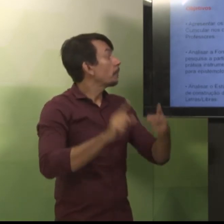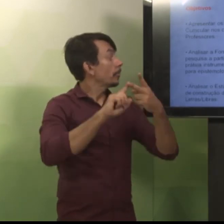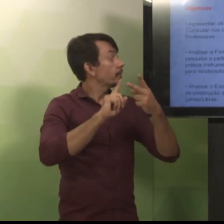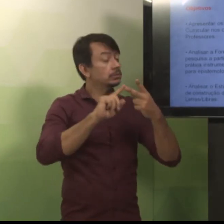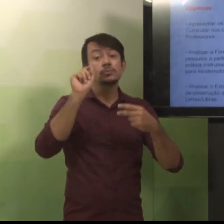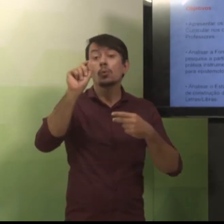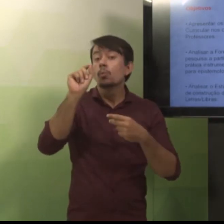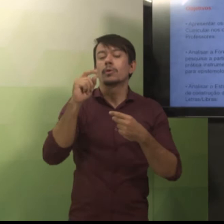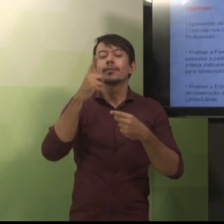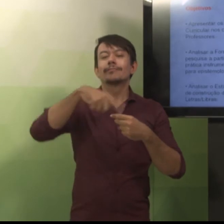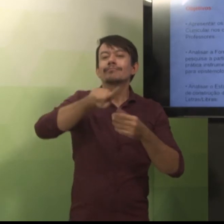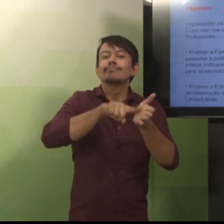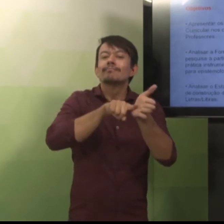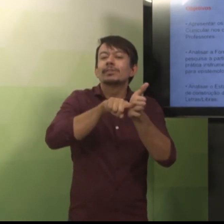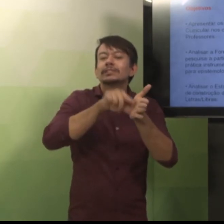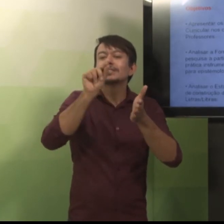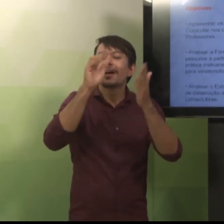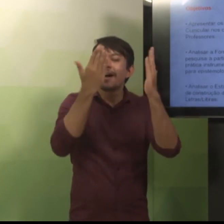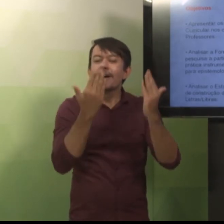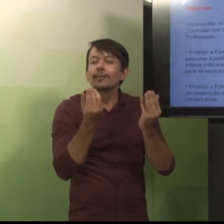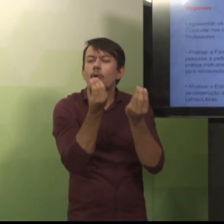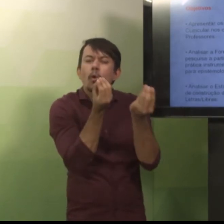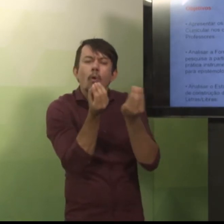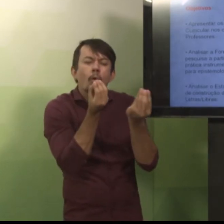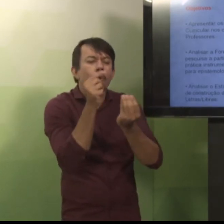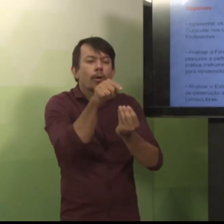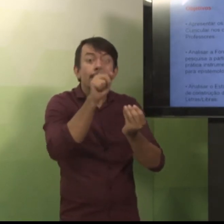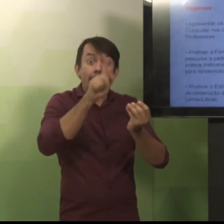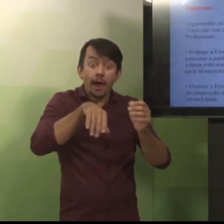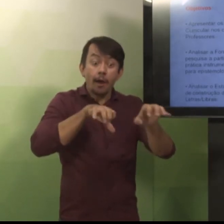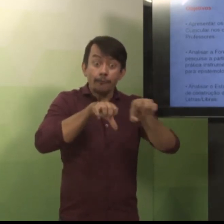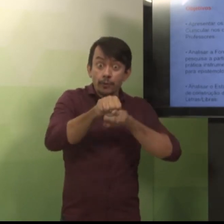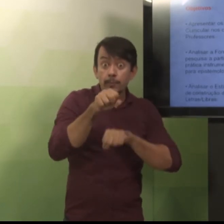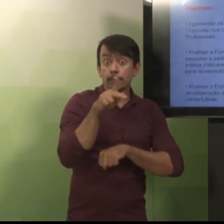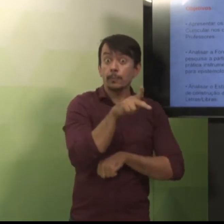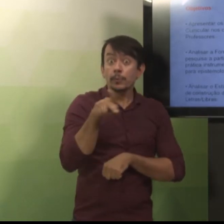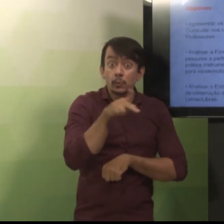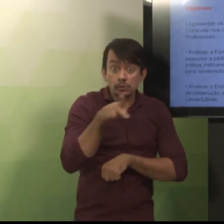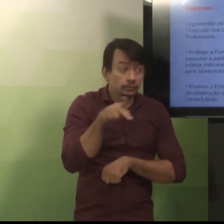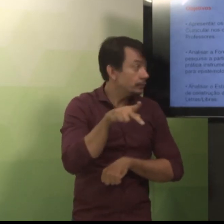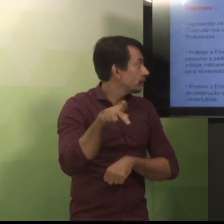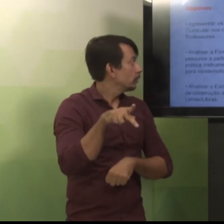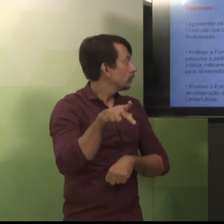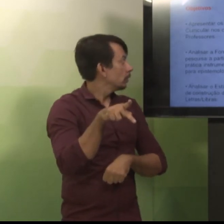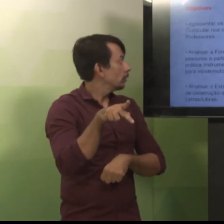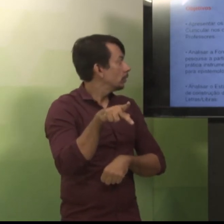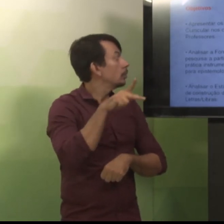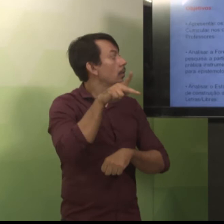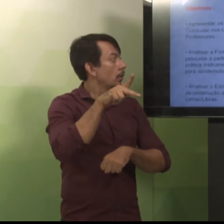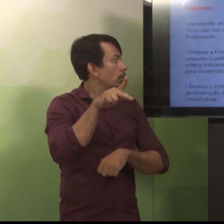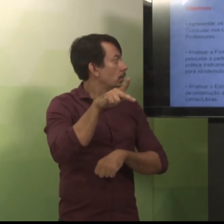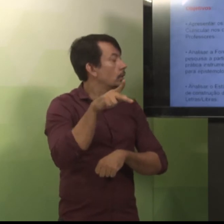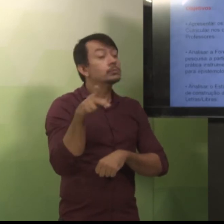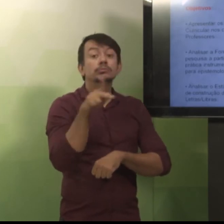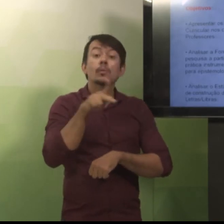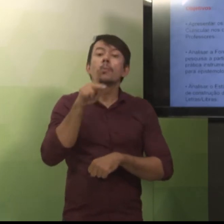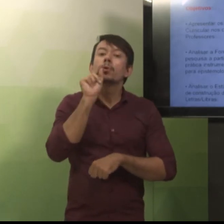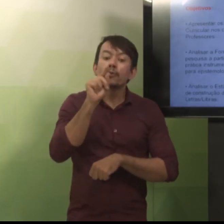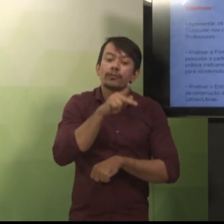espaços. Vocês farão pesquisas, vão analisar, vão pesquisar a respeito da